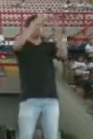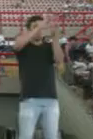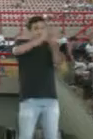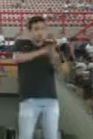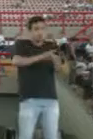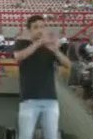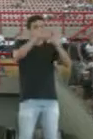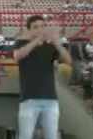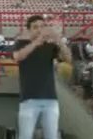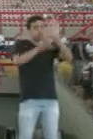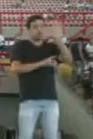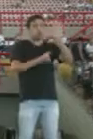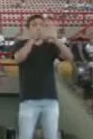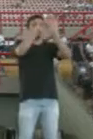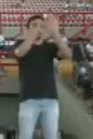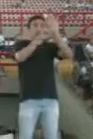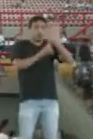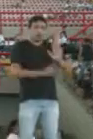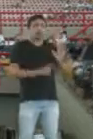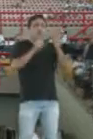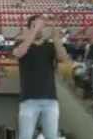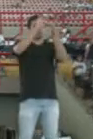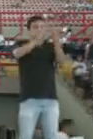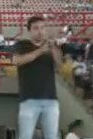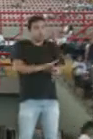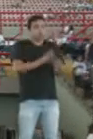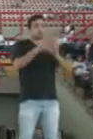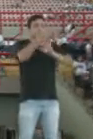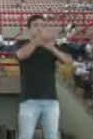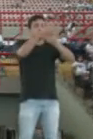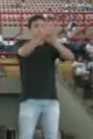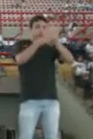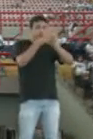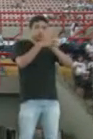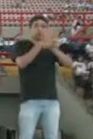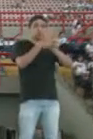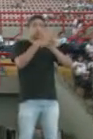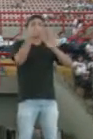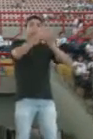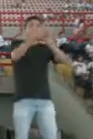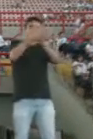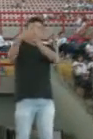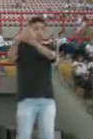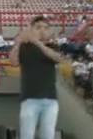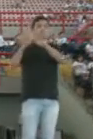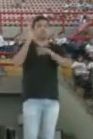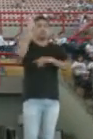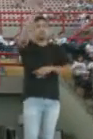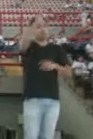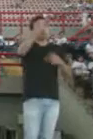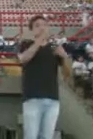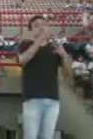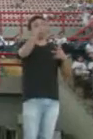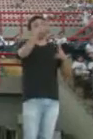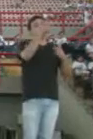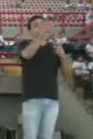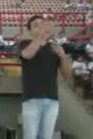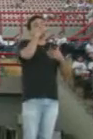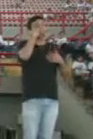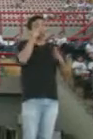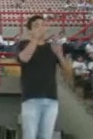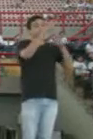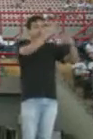vira parágrafo. Um parágrafo engancha no outro e vira o texto. Se for no vestibular é a redação. Se